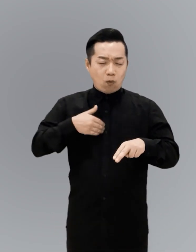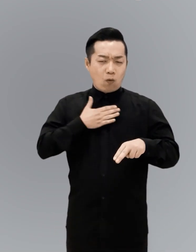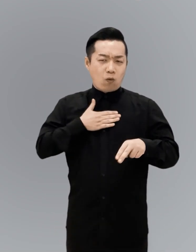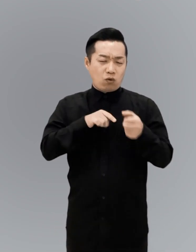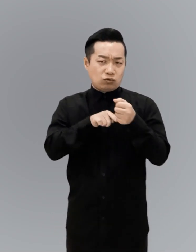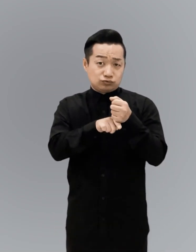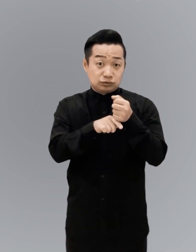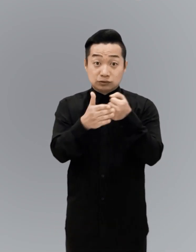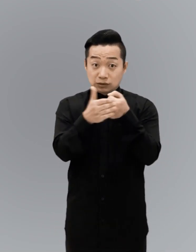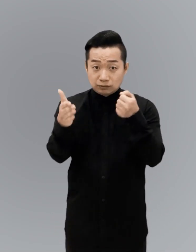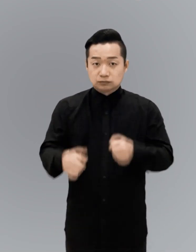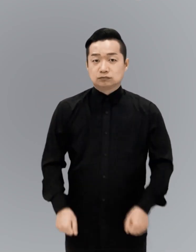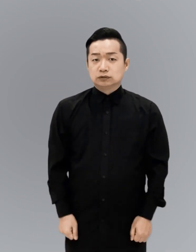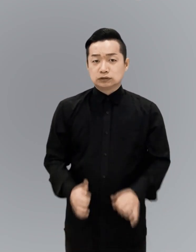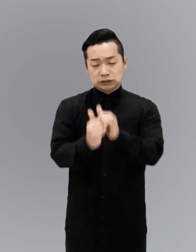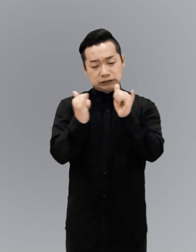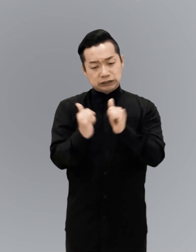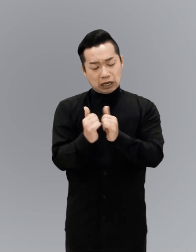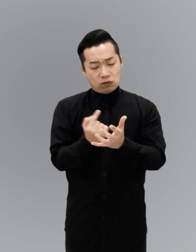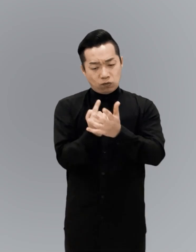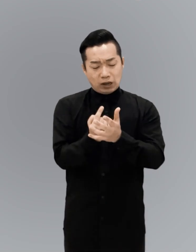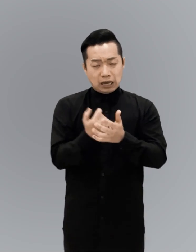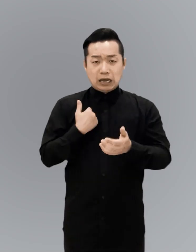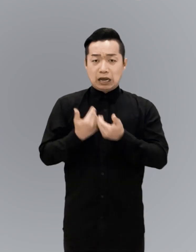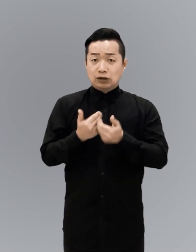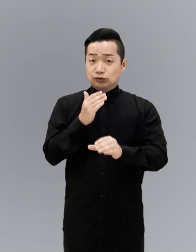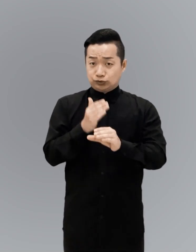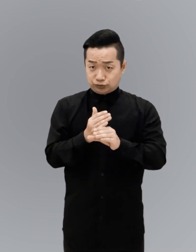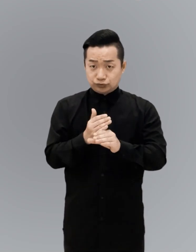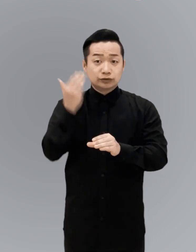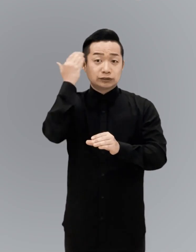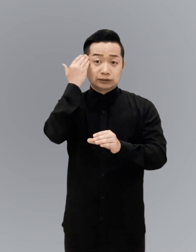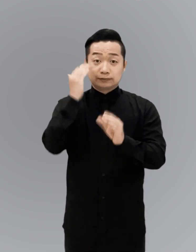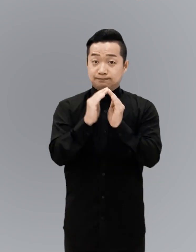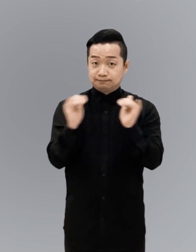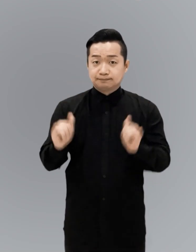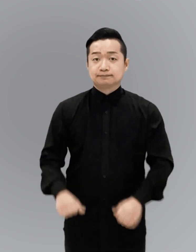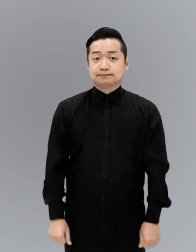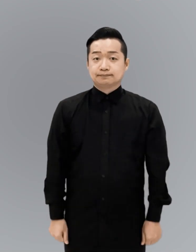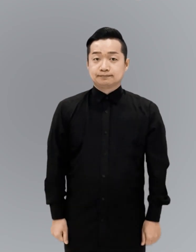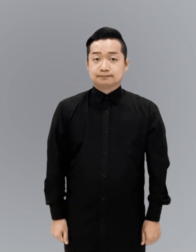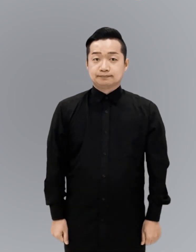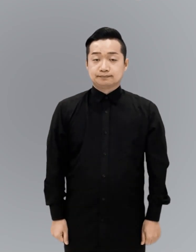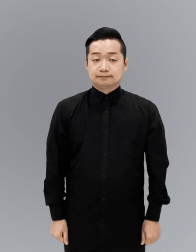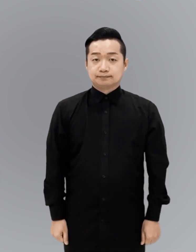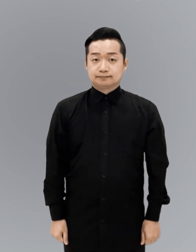정서적인 이유에서 사회로부터 괴리감을 느끼고 있는 지식인들이다.